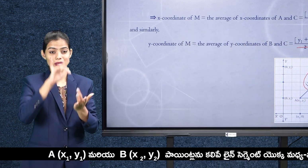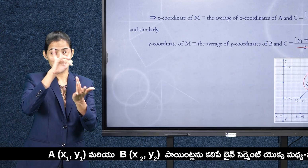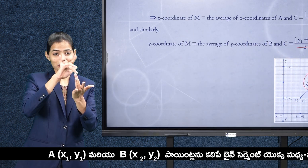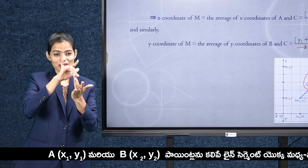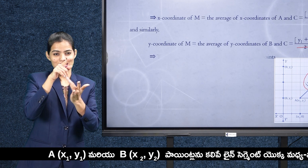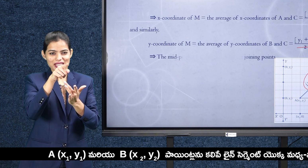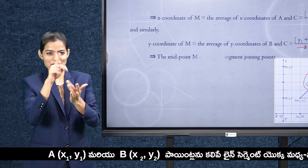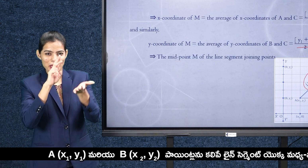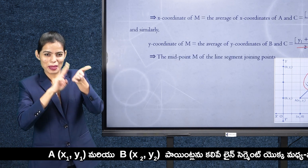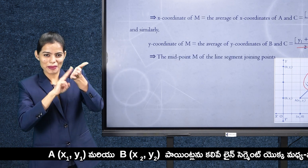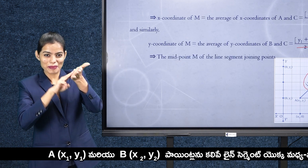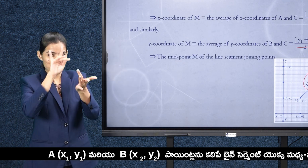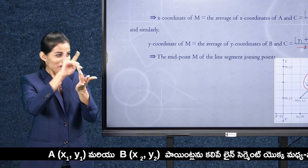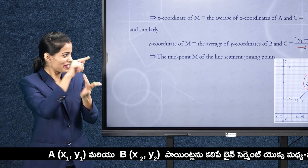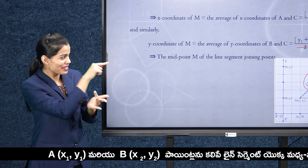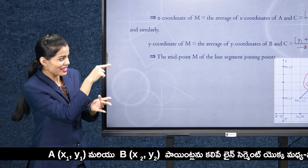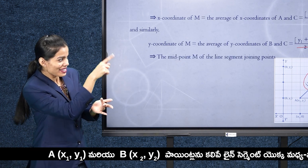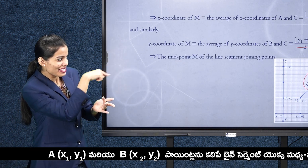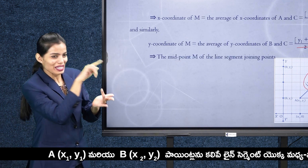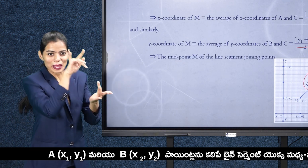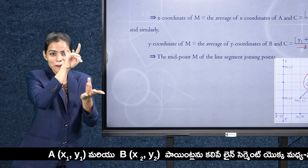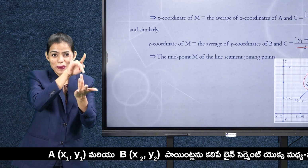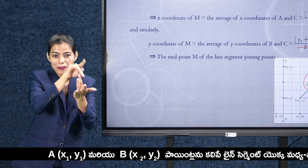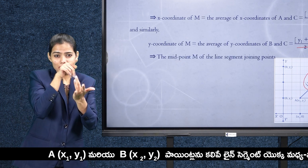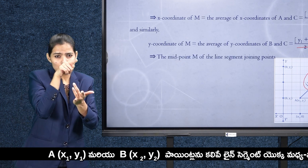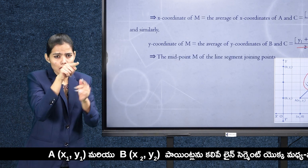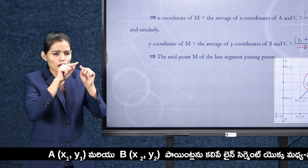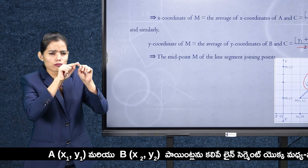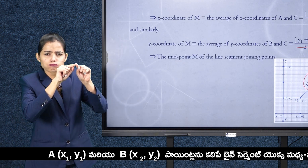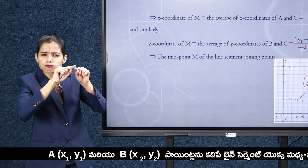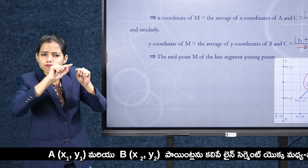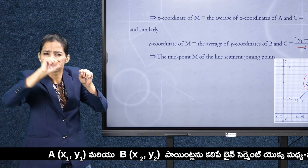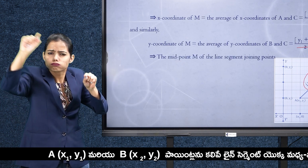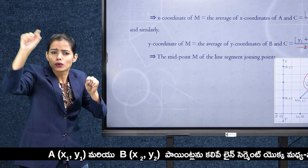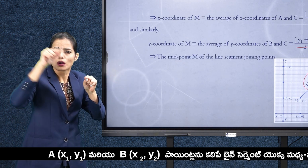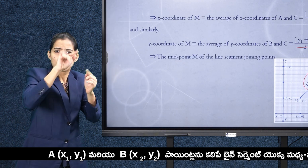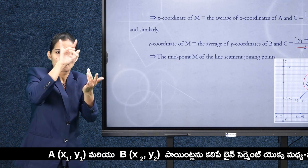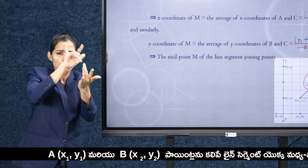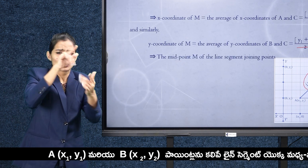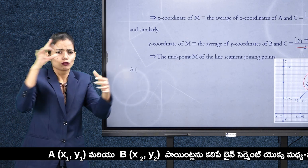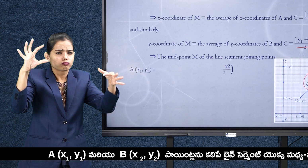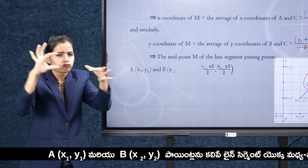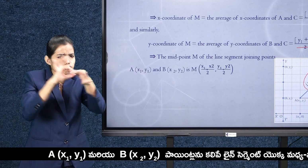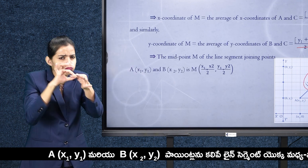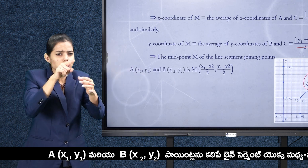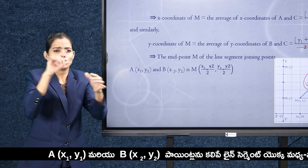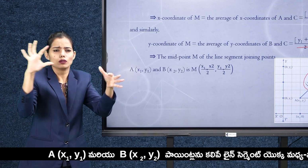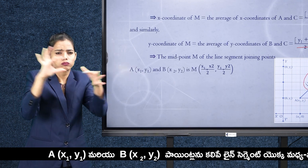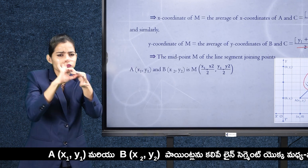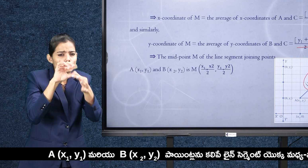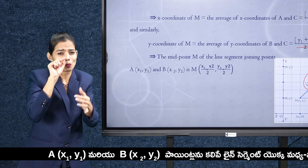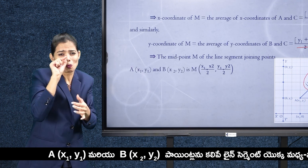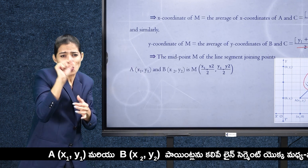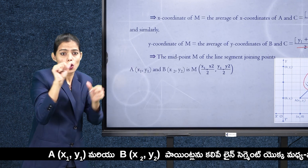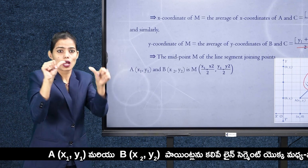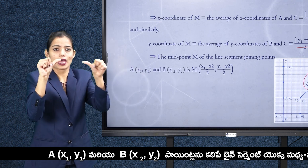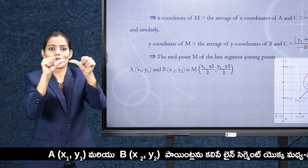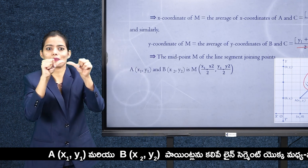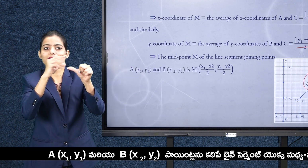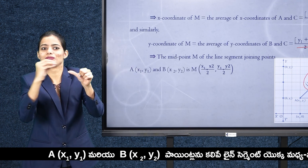a x1 y1 మరియు b x2 y2 పాయింట్లను కలిపే లైన్ సెగ్మెంట్ యొక్క